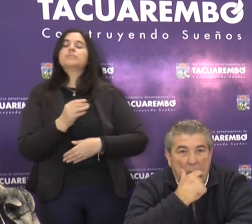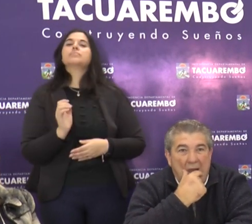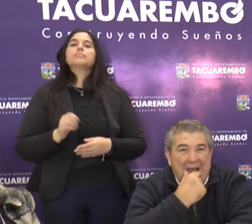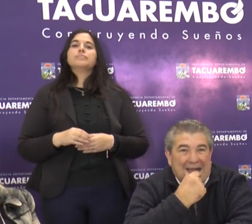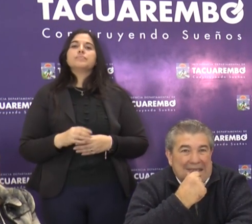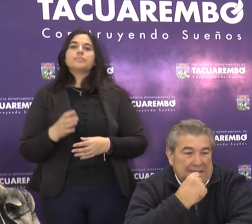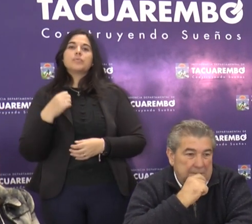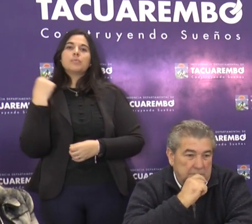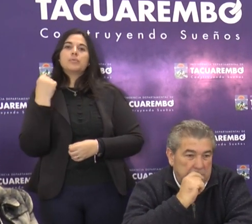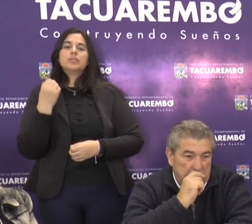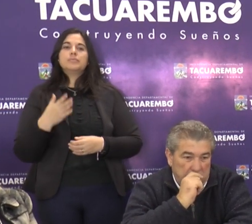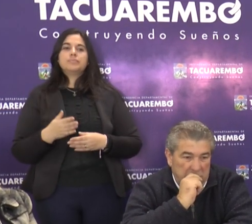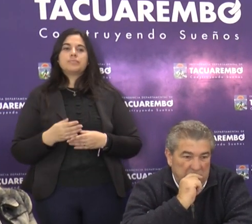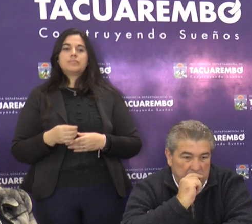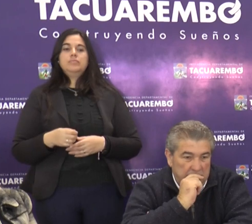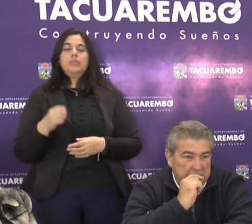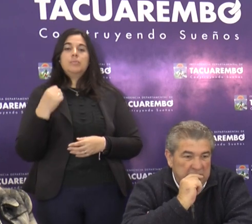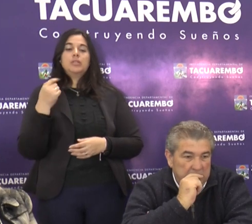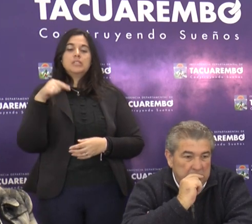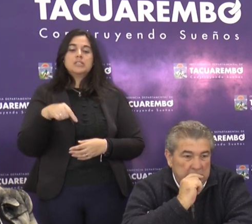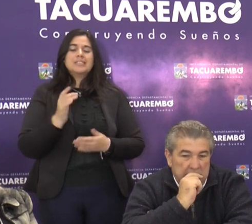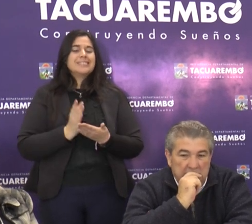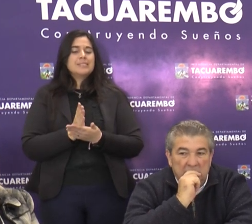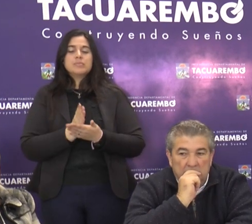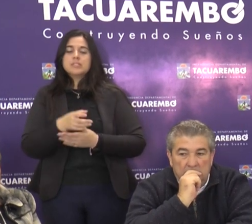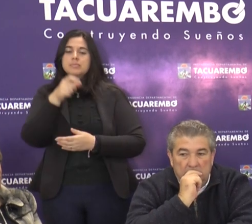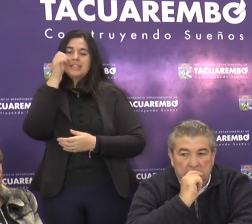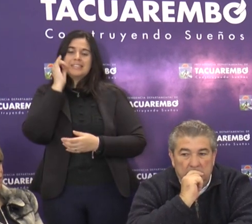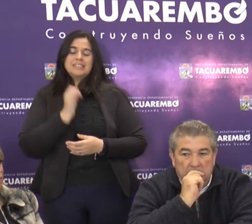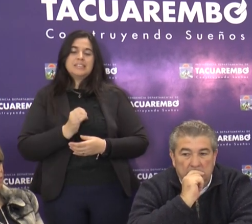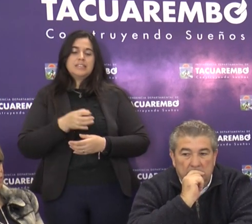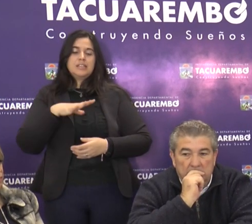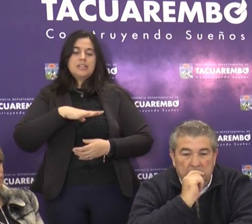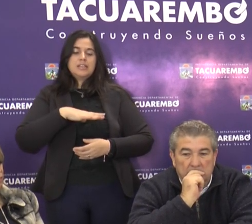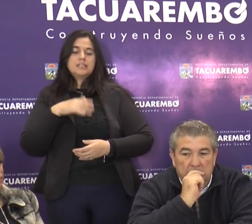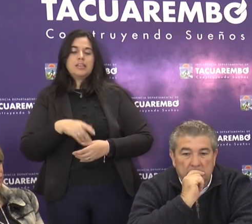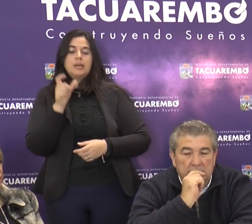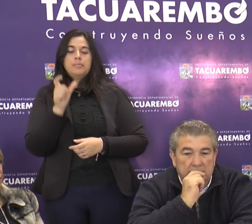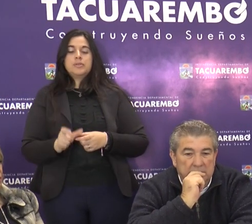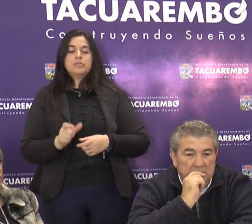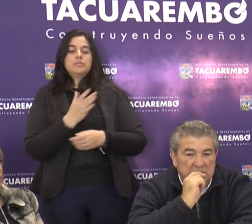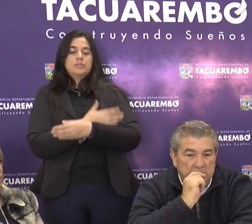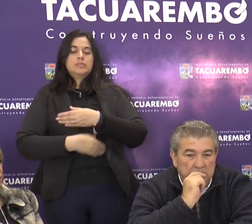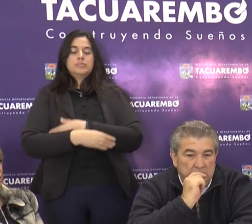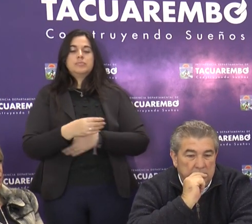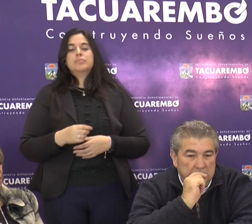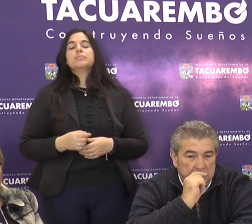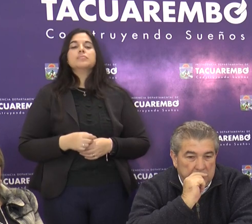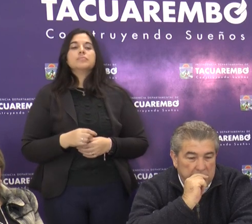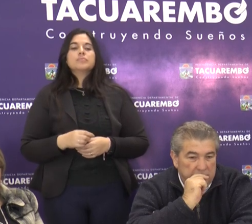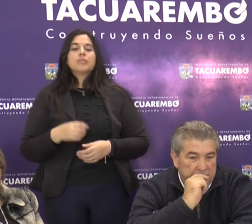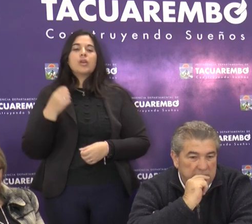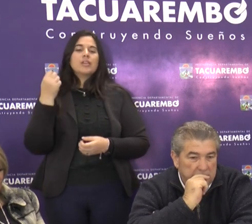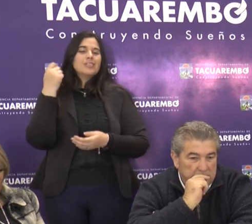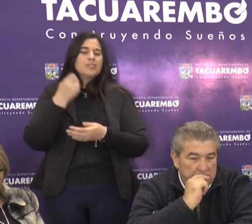de nuestra tarea tiene que ser el discapacitado, y eso es lo más importante. Tenemos que lograr, a través de